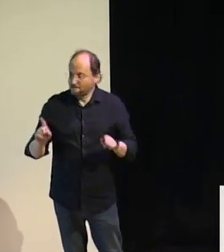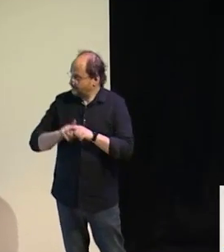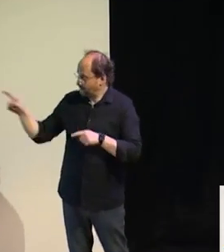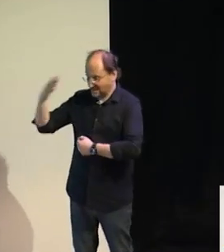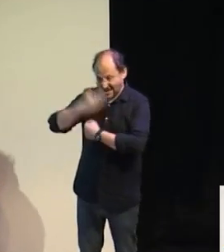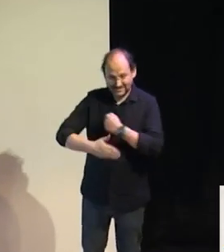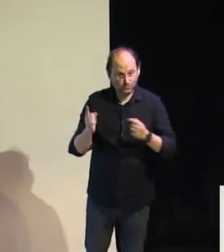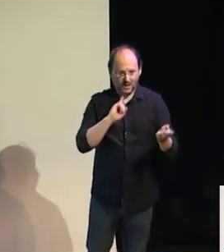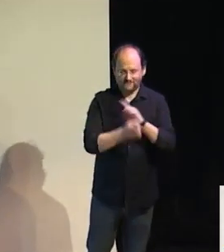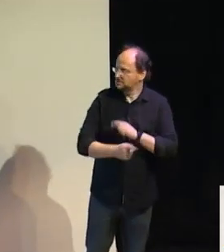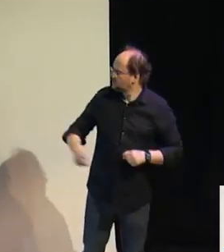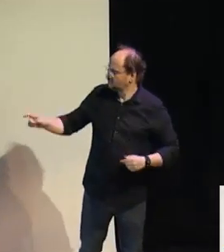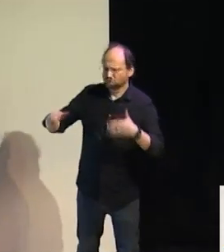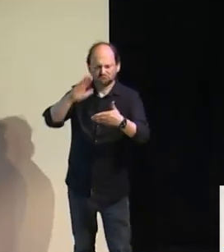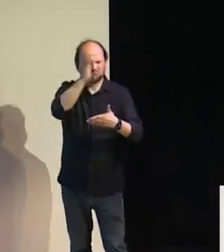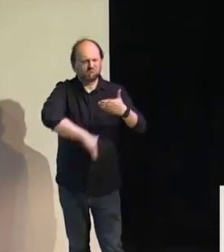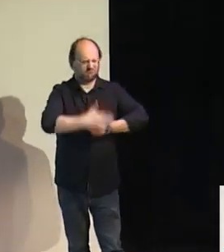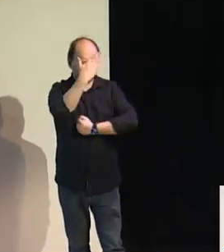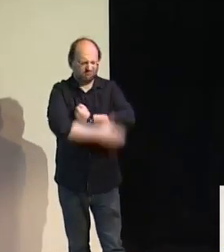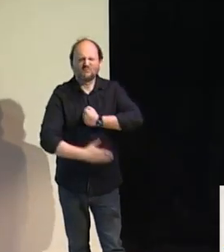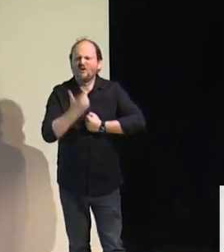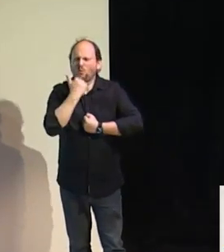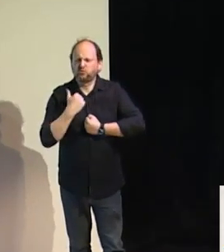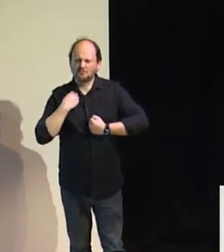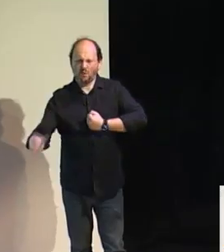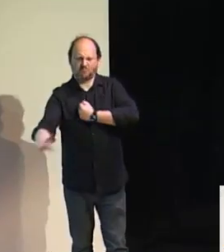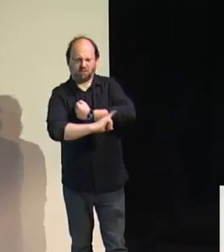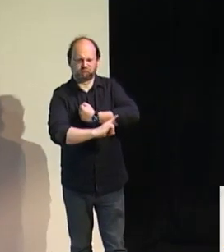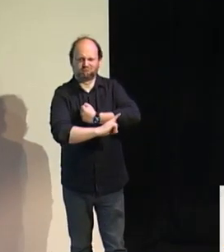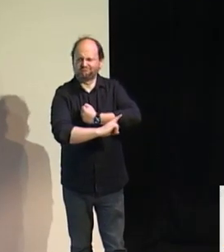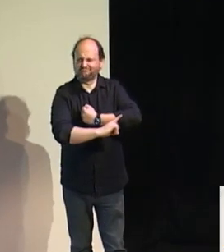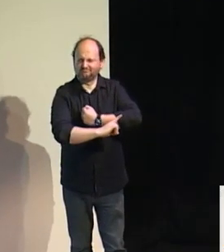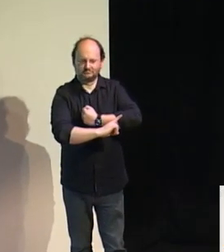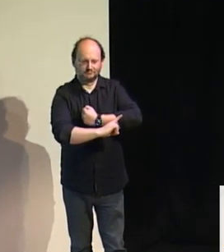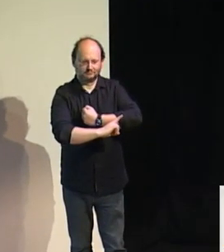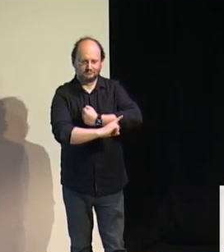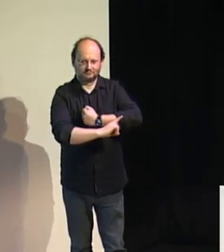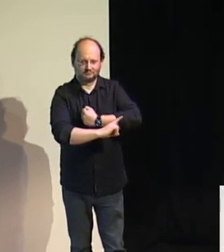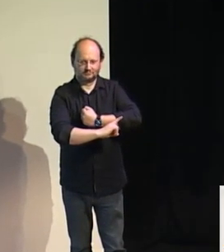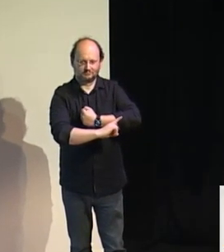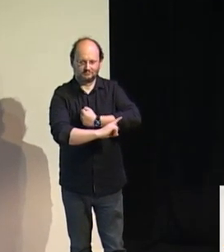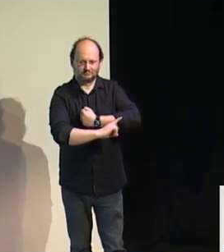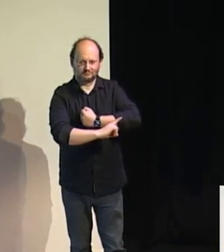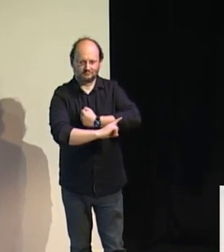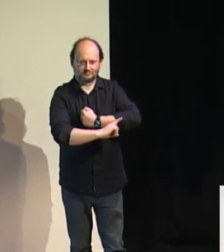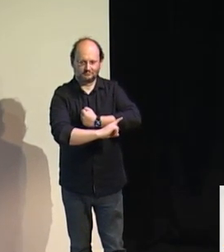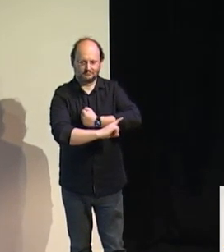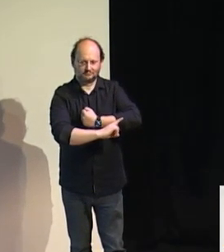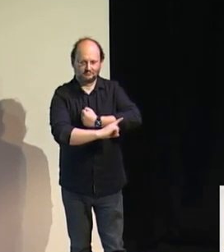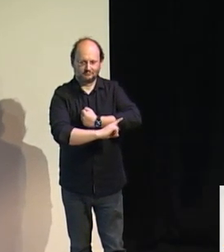rouge et puis on va dire voiture. En fait, on va donner des indications un peu dans le même ordre. On va d'abord voir les éléments les plus gros, puis